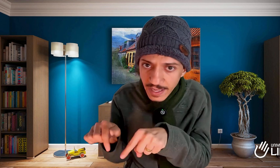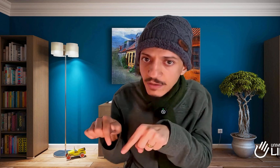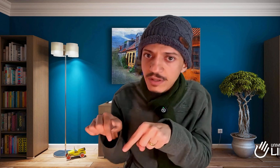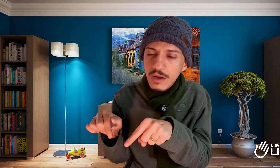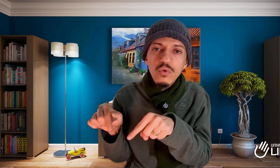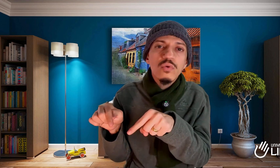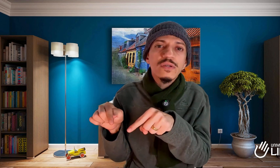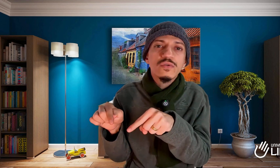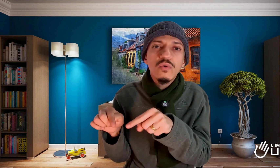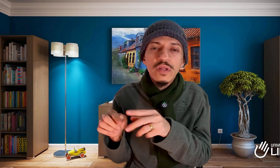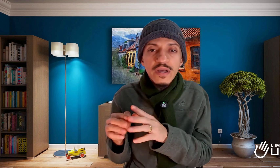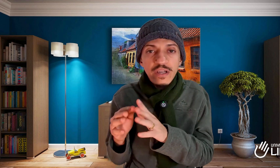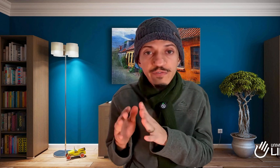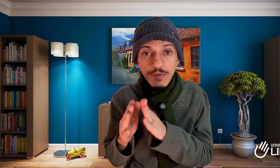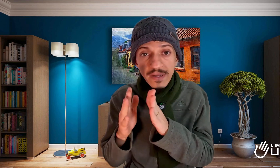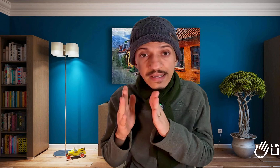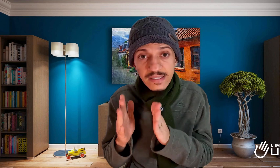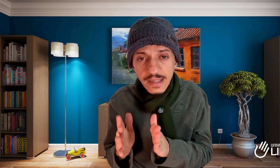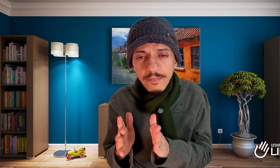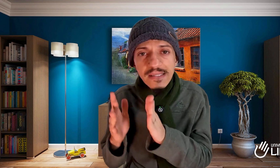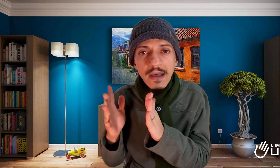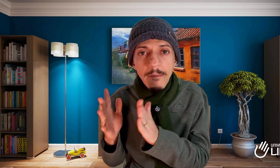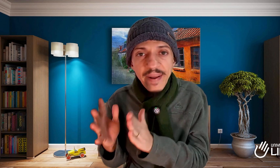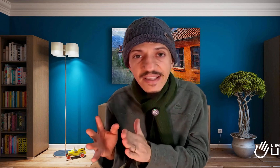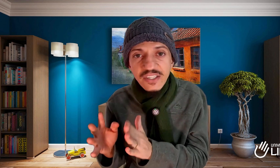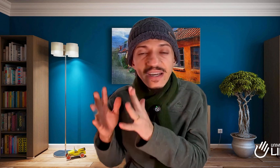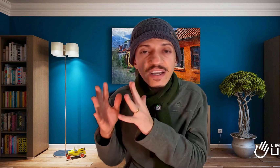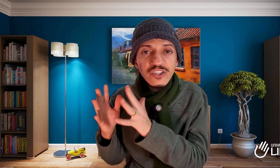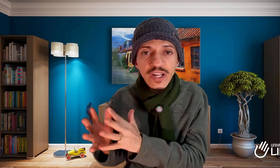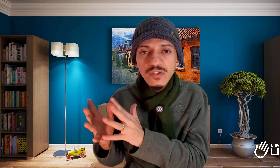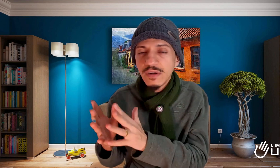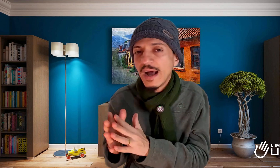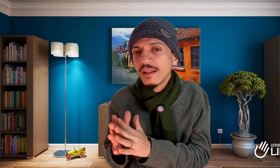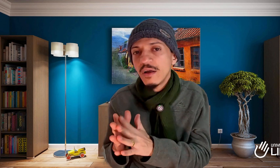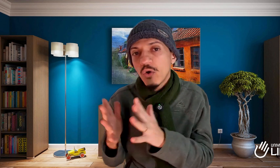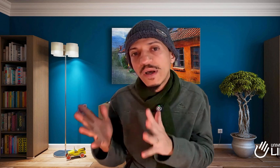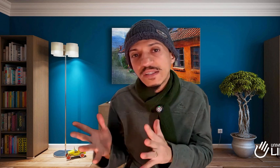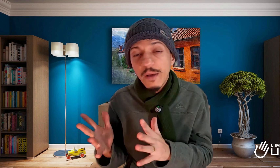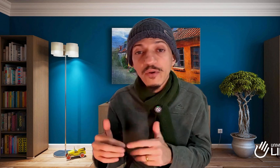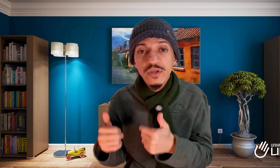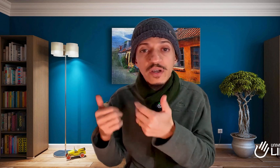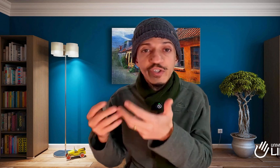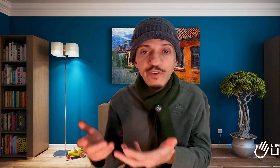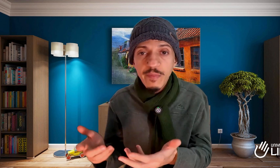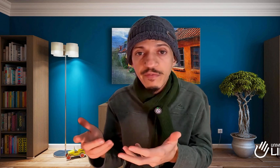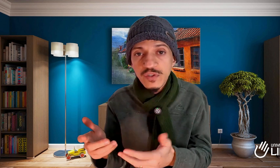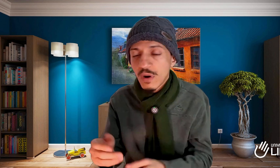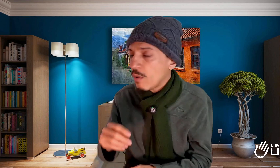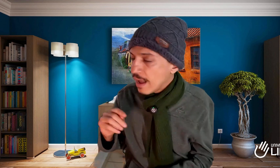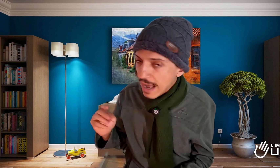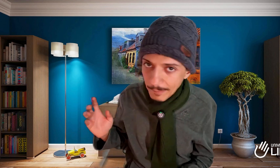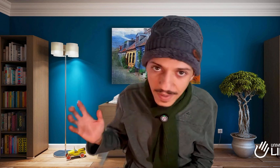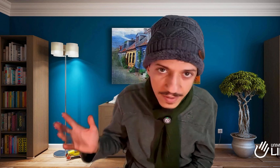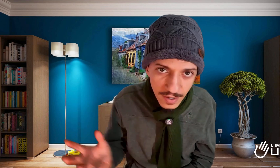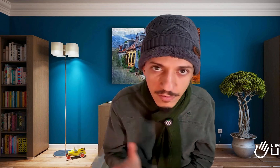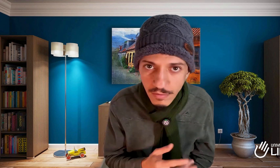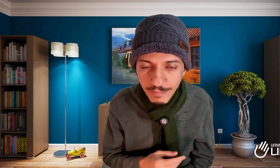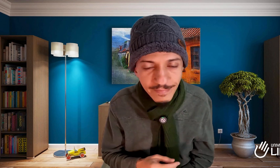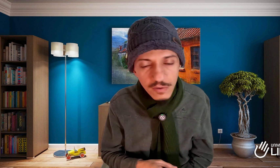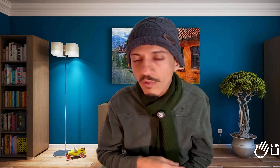da cultura surda de forma simples, prática, direcionada, com exemplos, de forma visual, aplicando